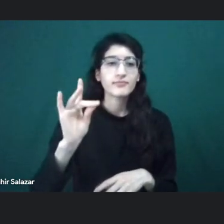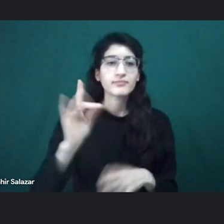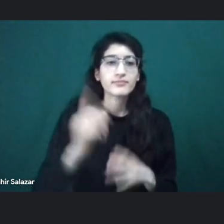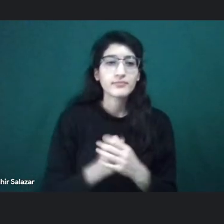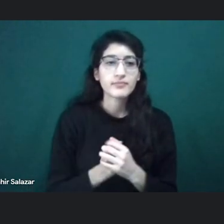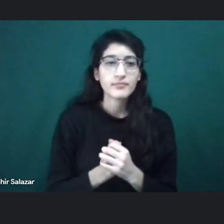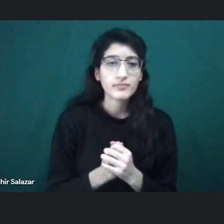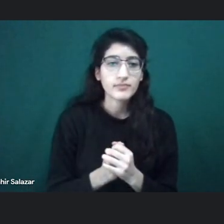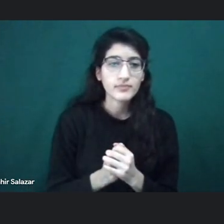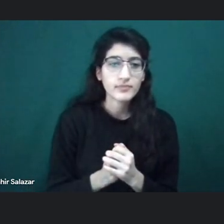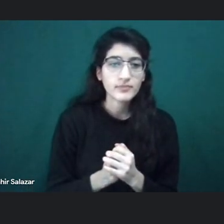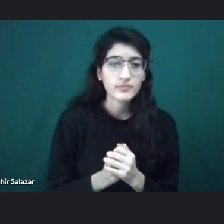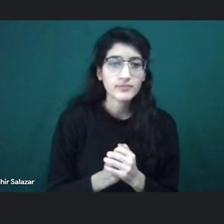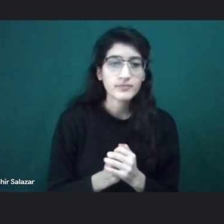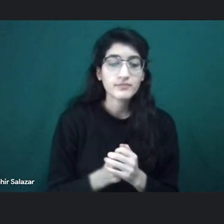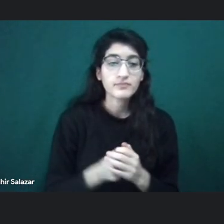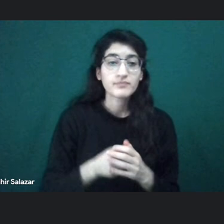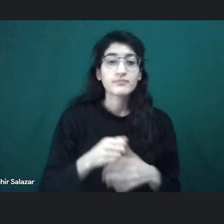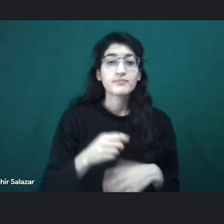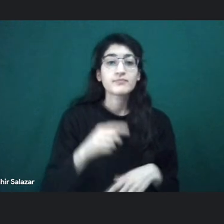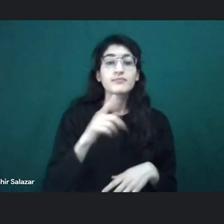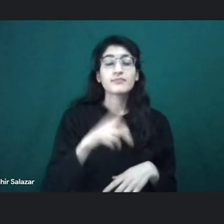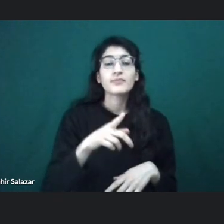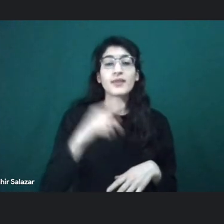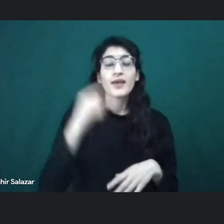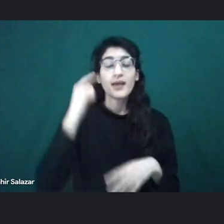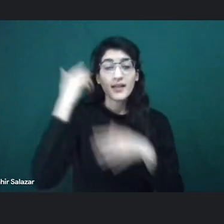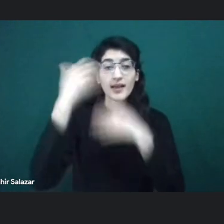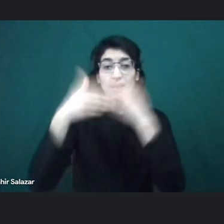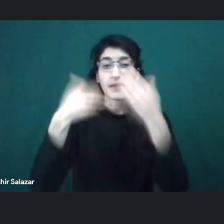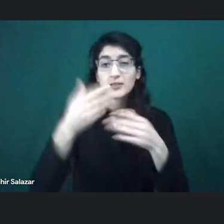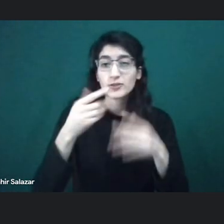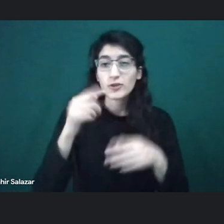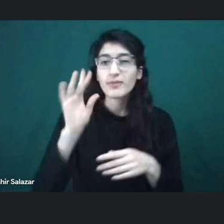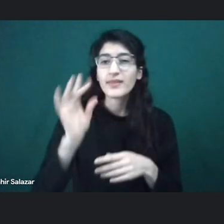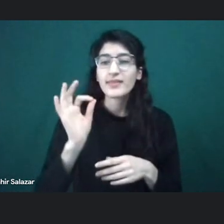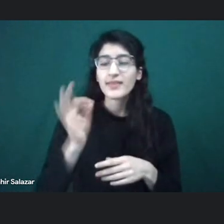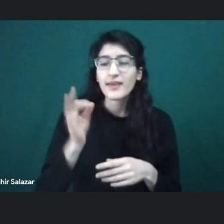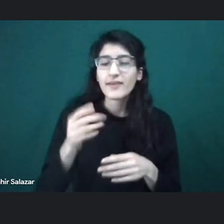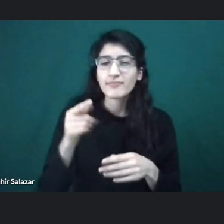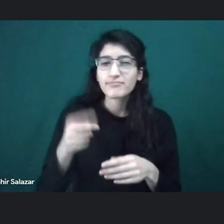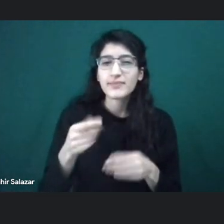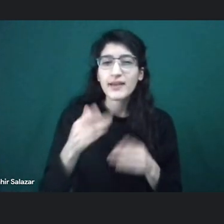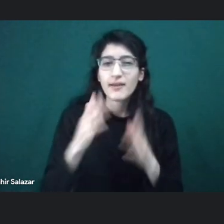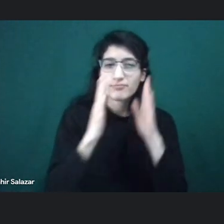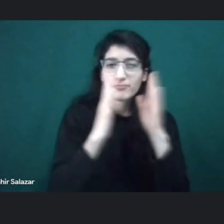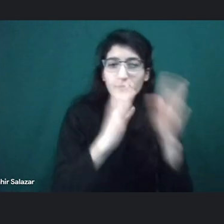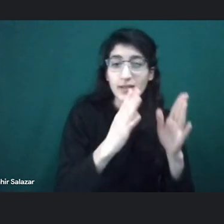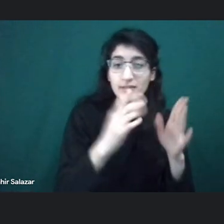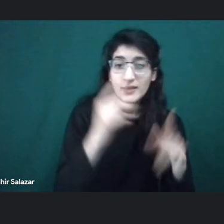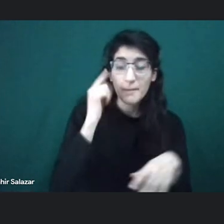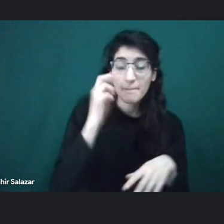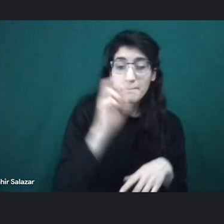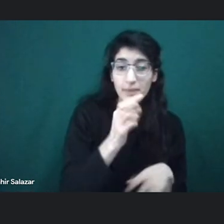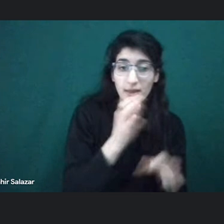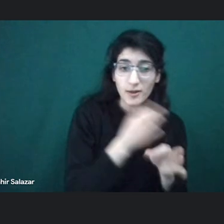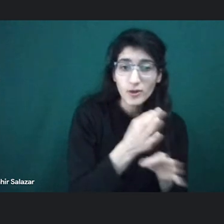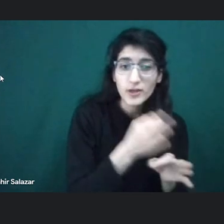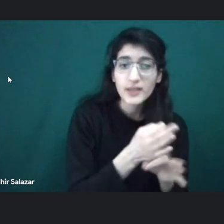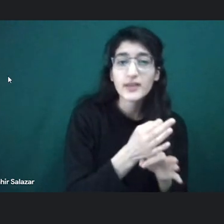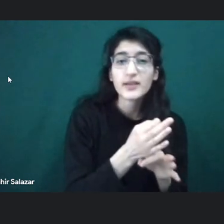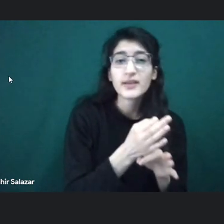Tal capacitación debe focalizarse en pedagogía, así como en el uso